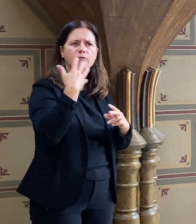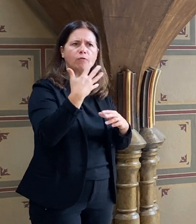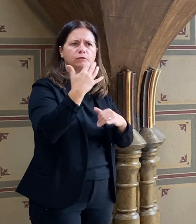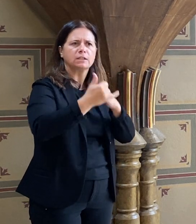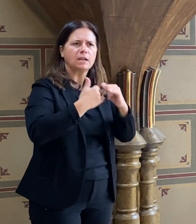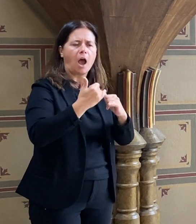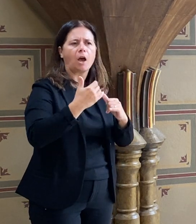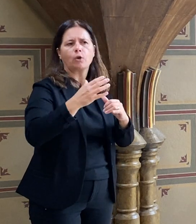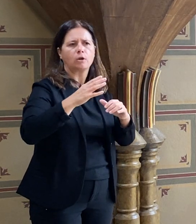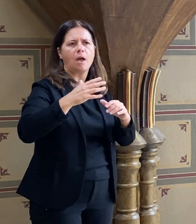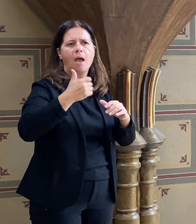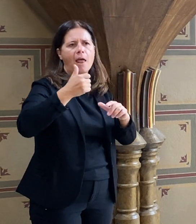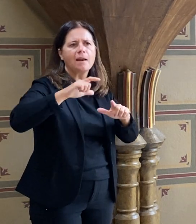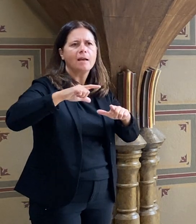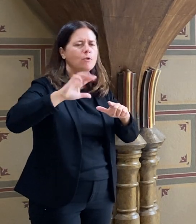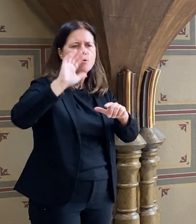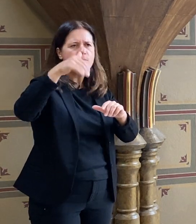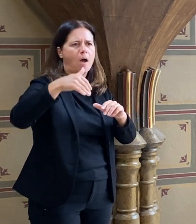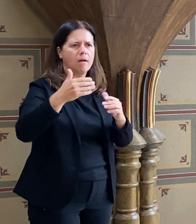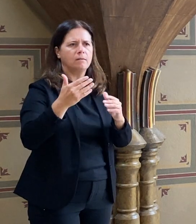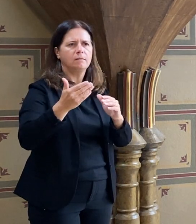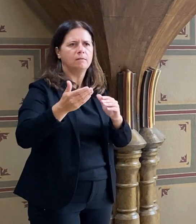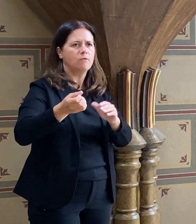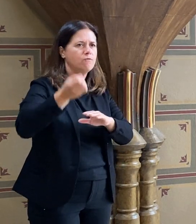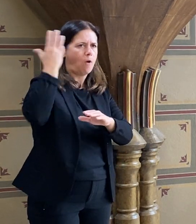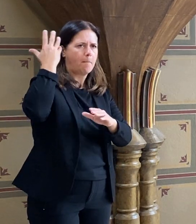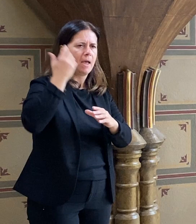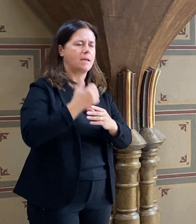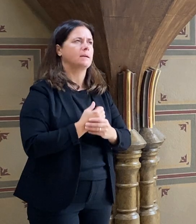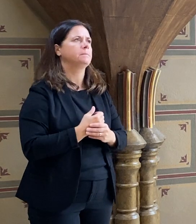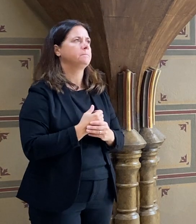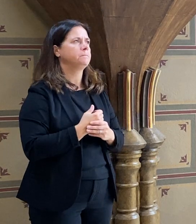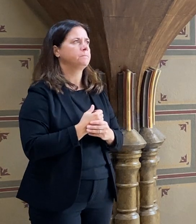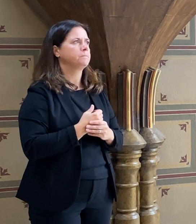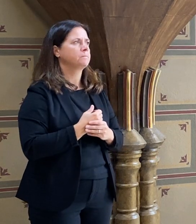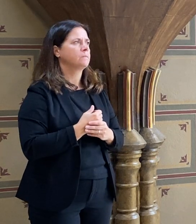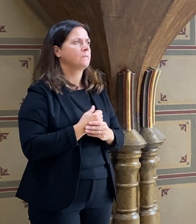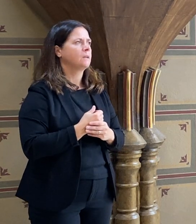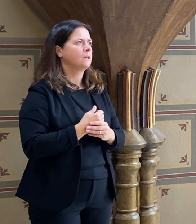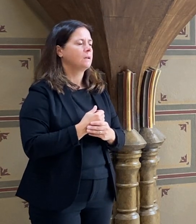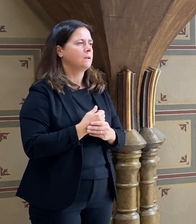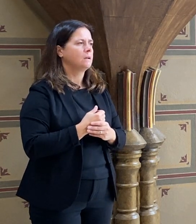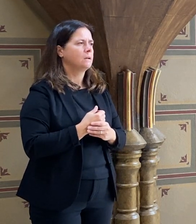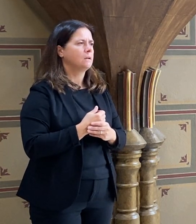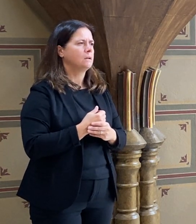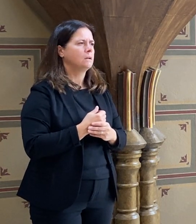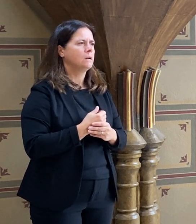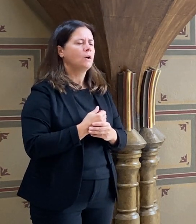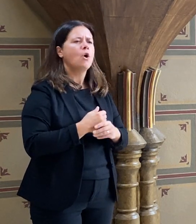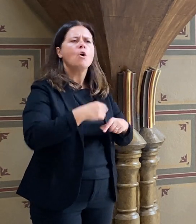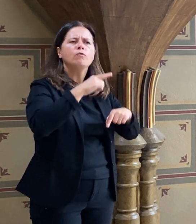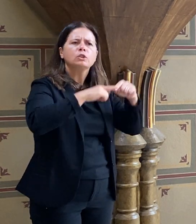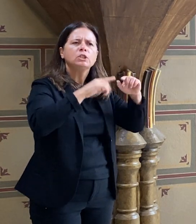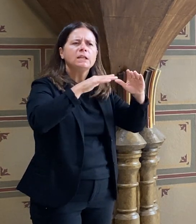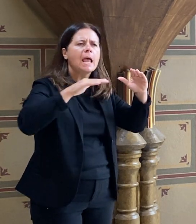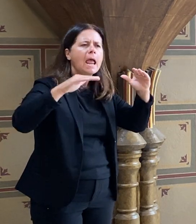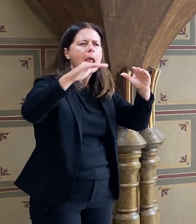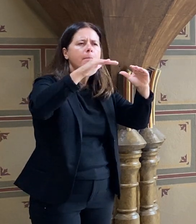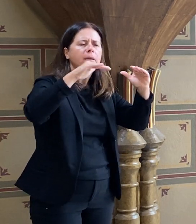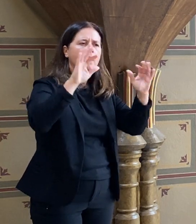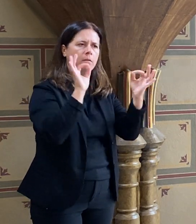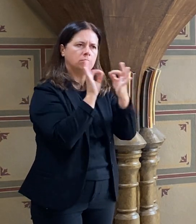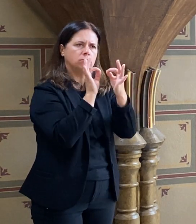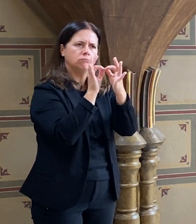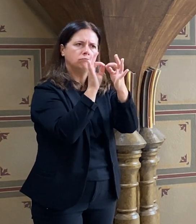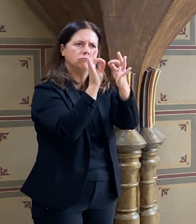ganzes Menschenleben drüber gegangen. Dass wir auf verschiedenen Ebenen im Gespräch geblieben sind, ist heute